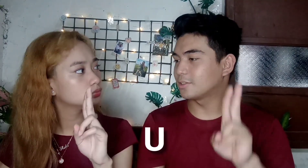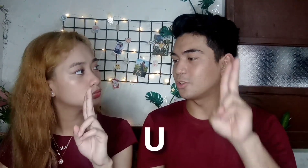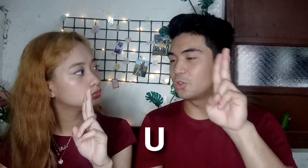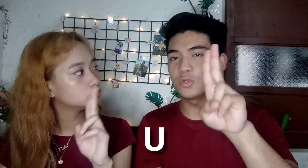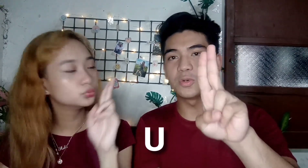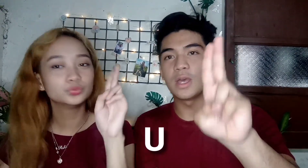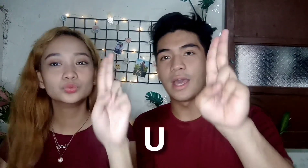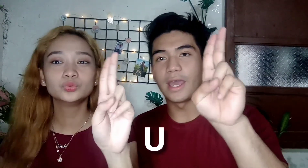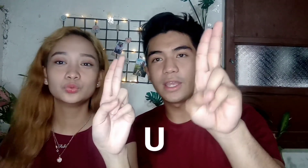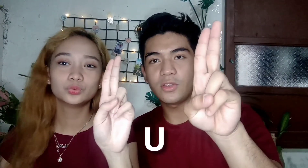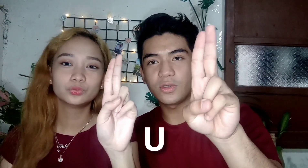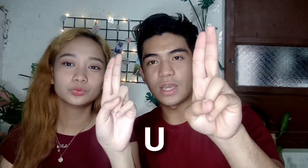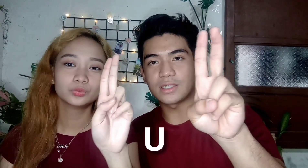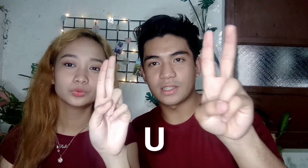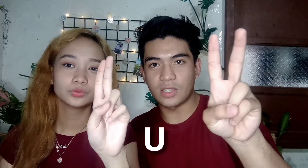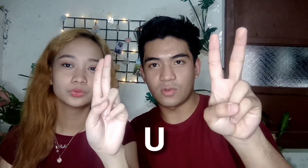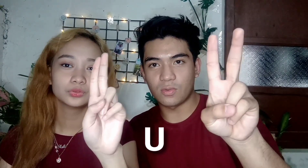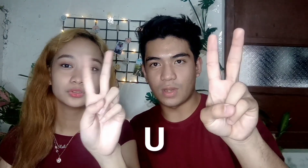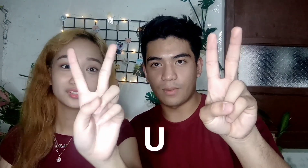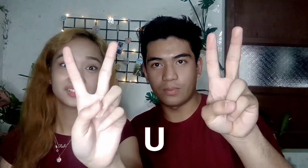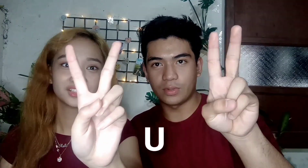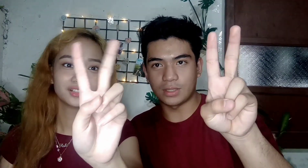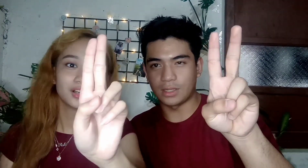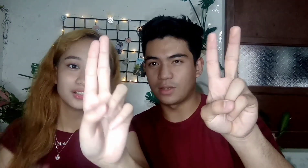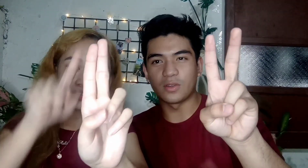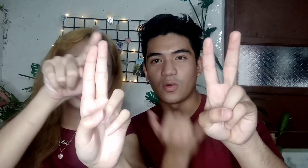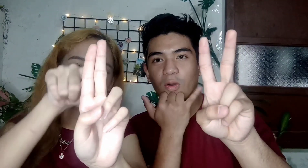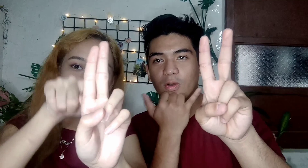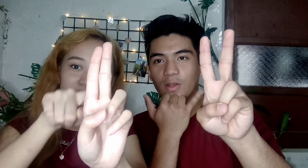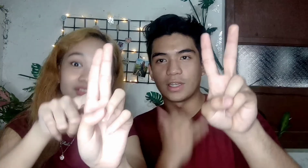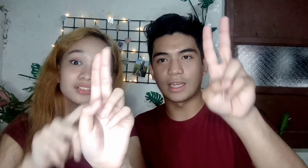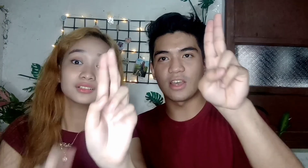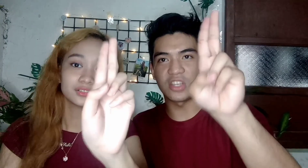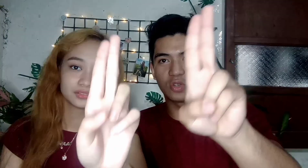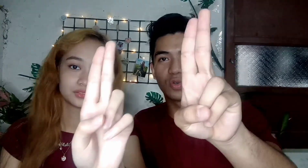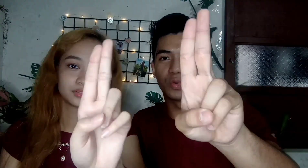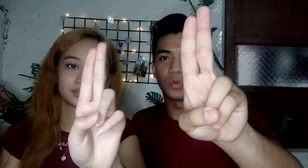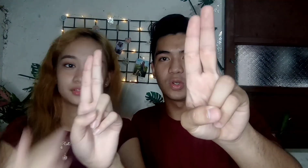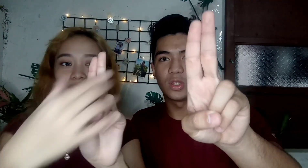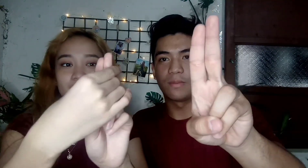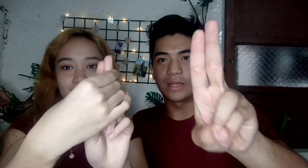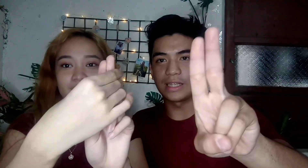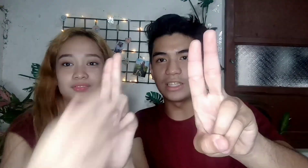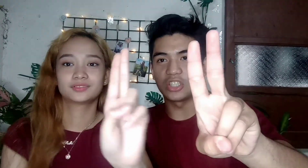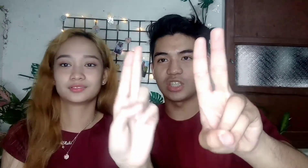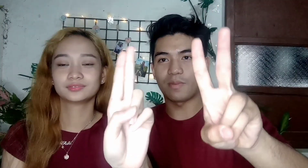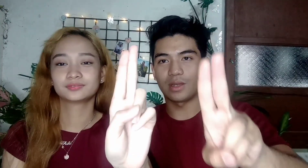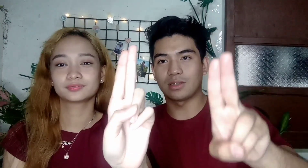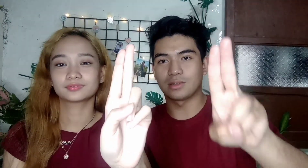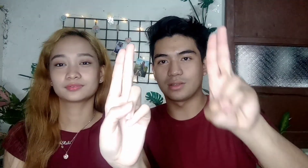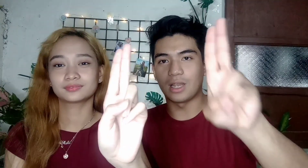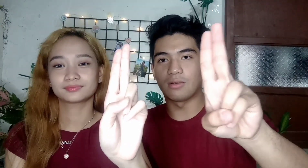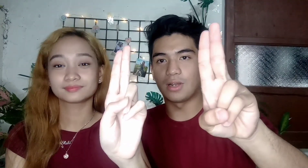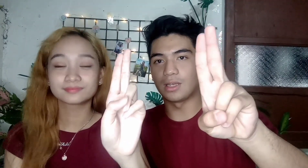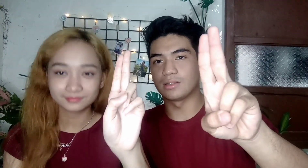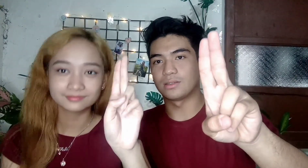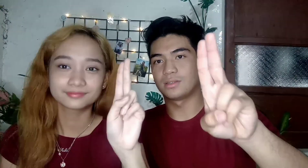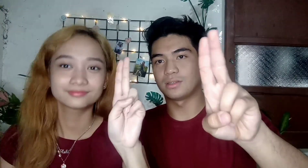Next, U. Ayan, guys, hindi yung wala putos na yun wrong. Kaya, U. Magkadikit siya, parang dalawa lang.